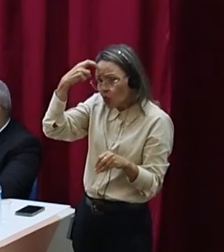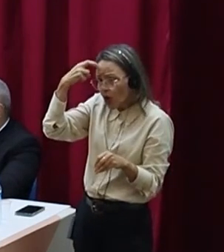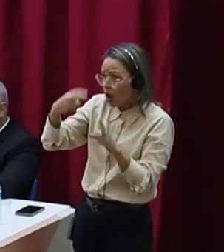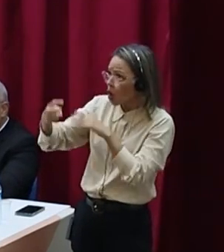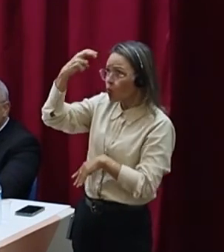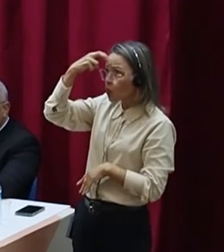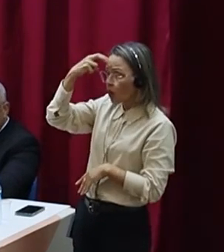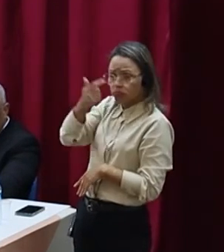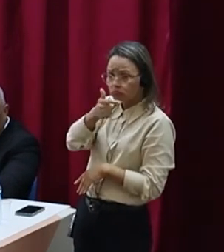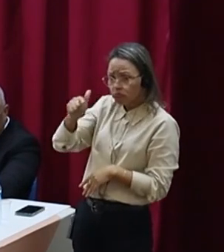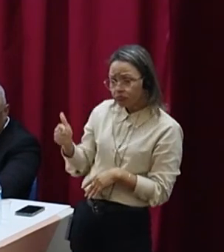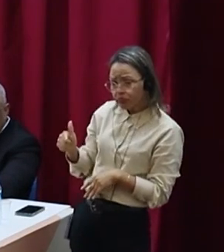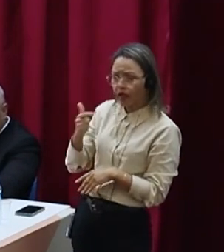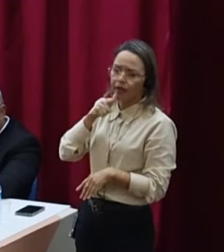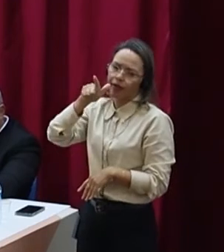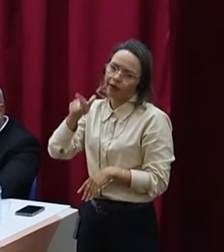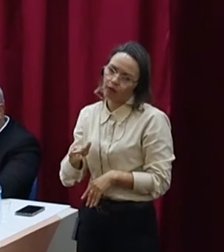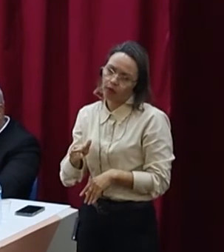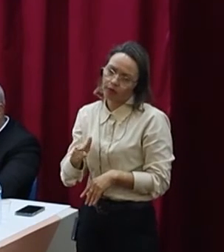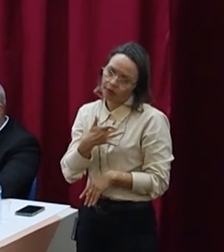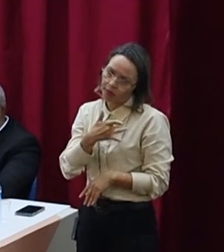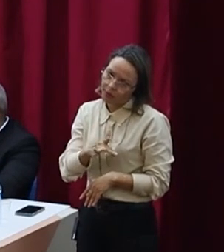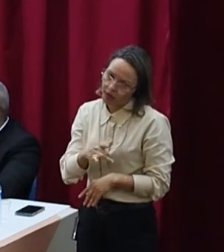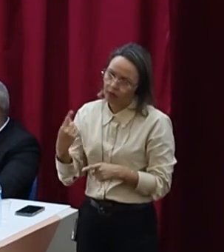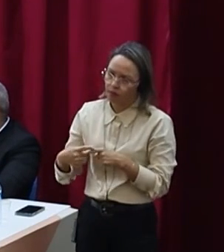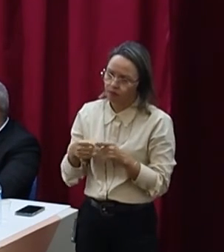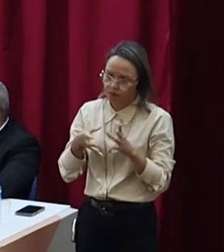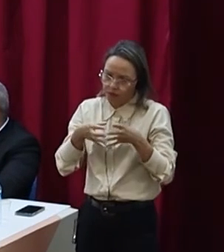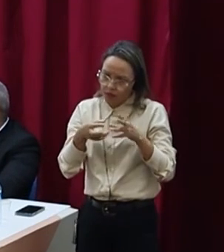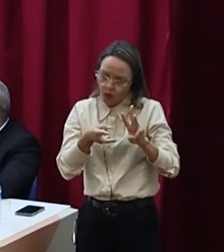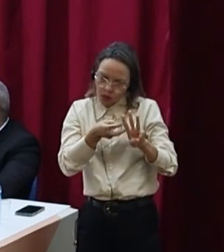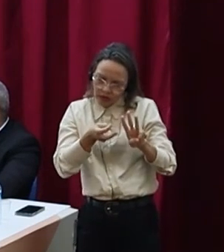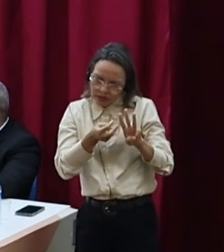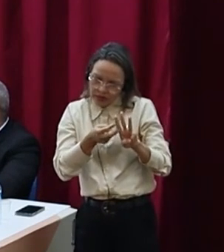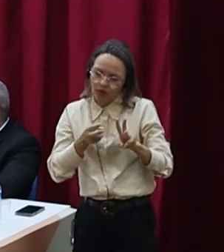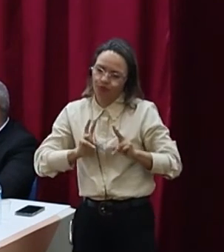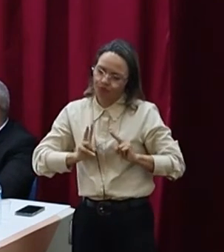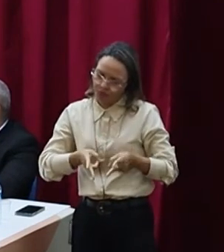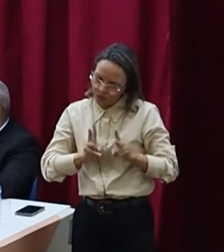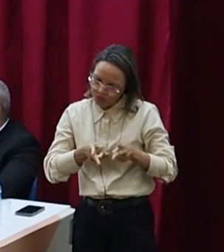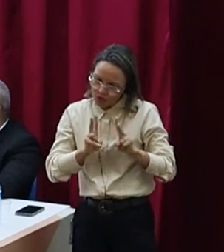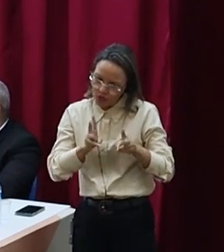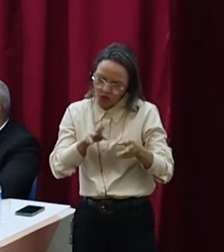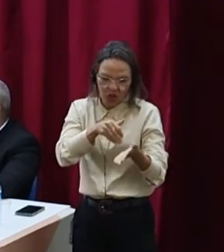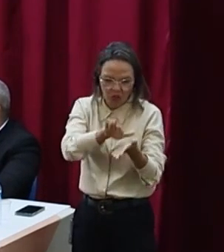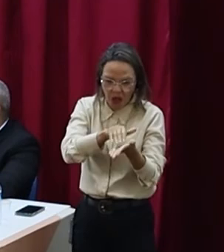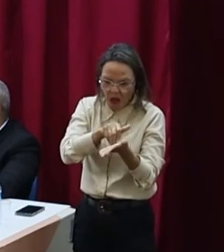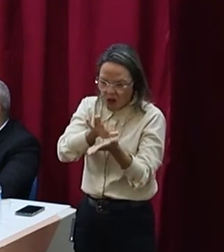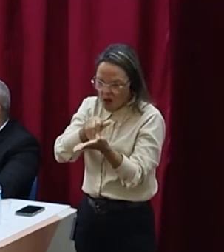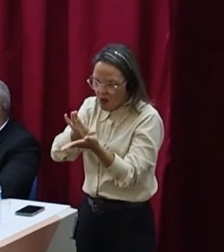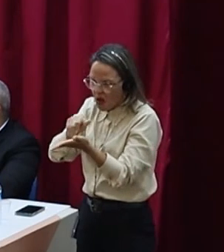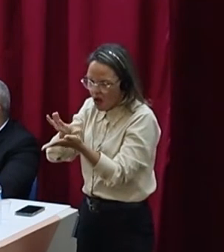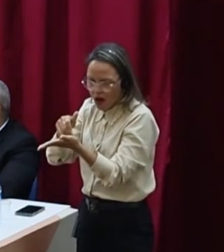lengua. Y lamentablemente los indígenas siguen siendo expulsados de sus tierras, se les quita